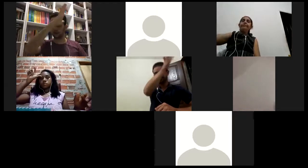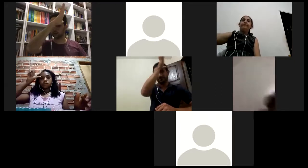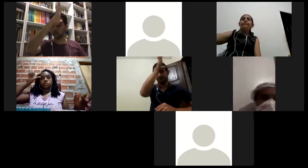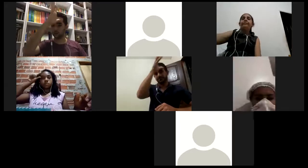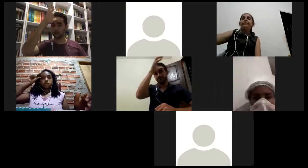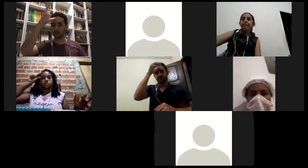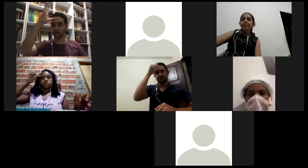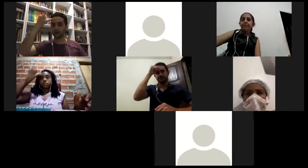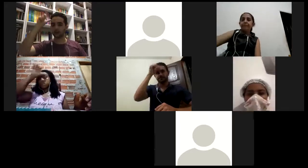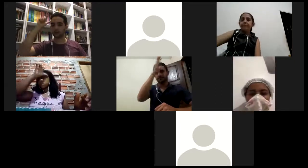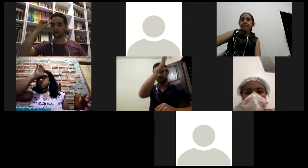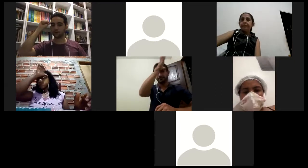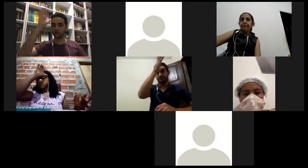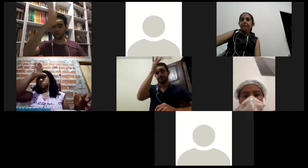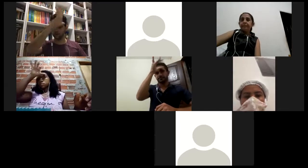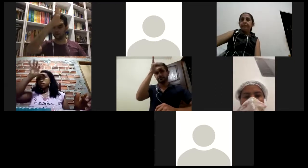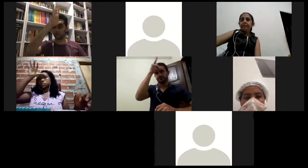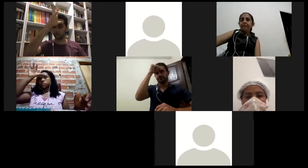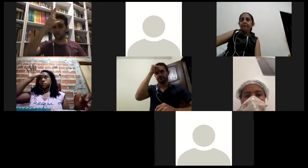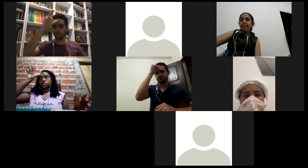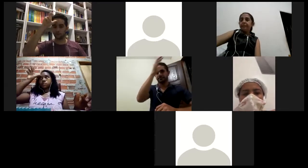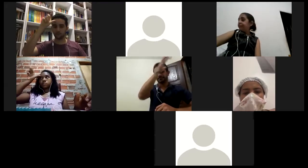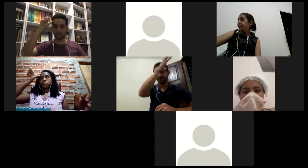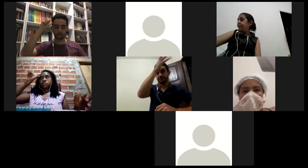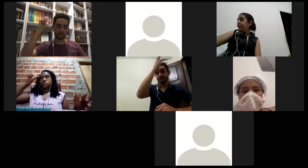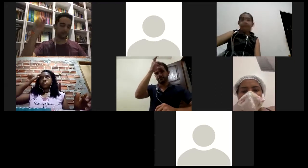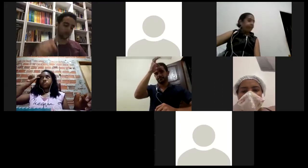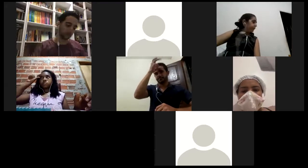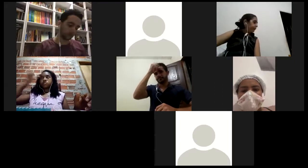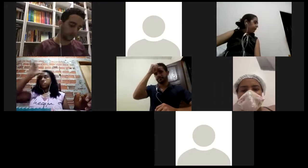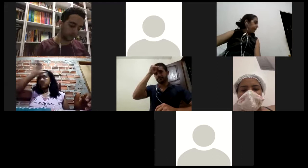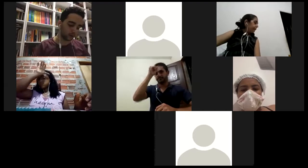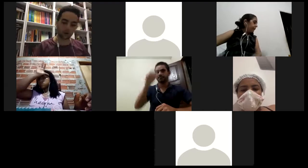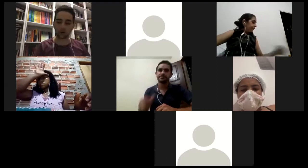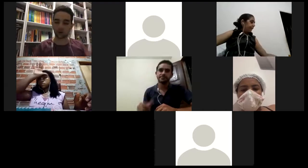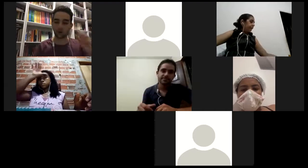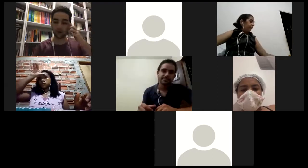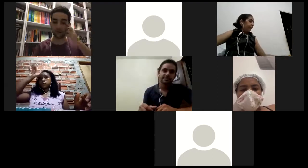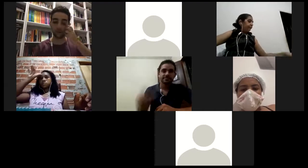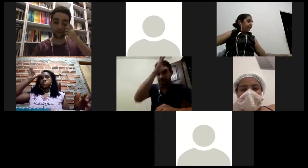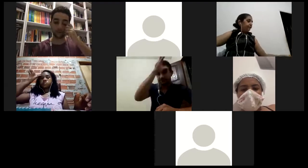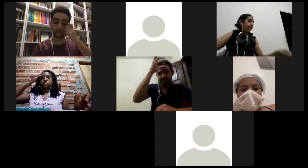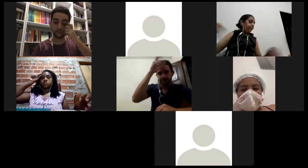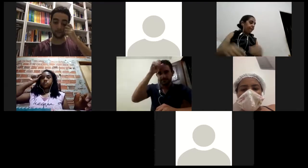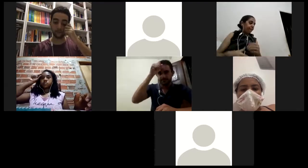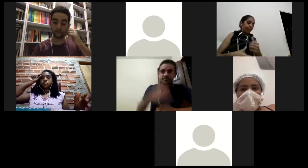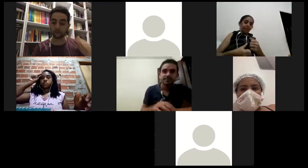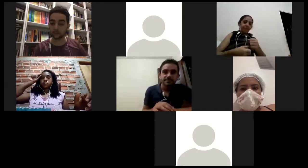Arrastando o polegar na testa e fechando a mão. Coca-Cola.